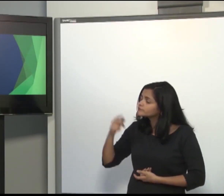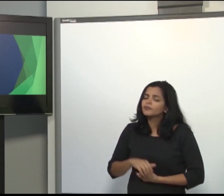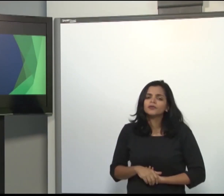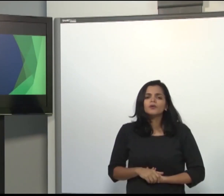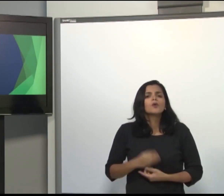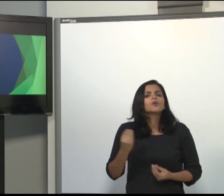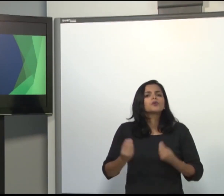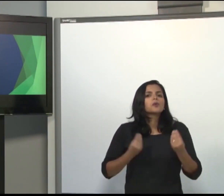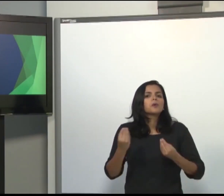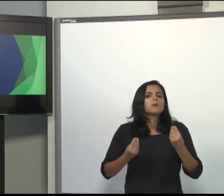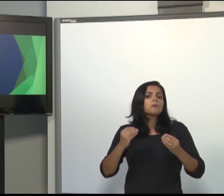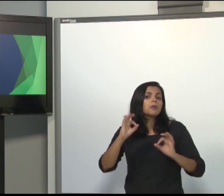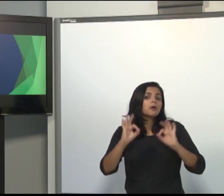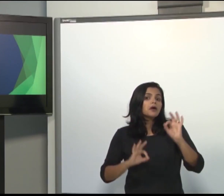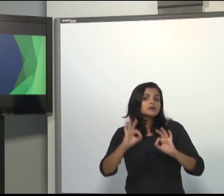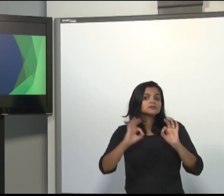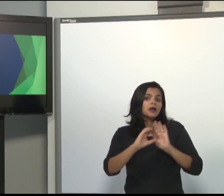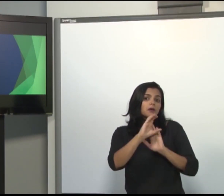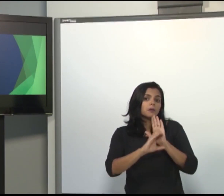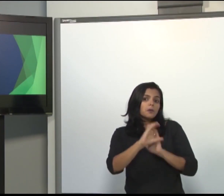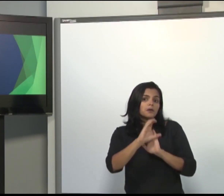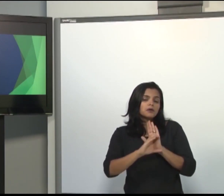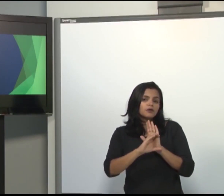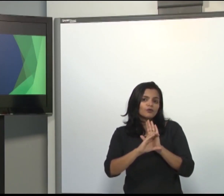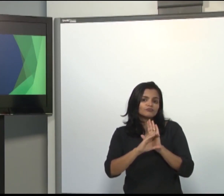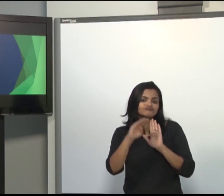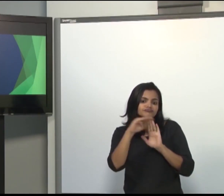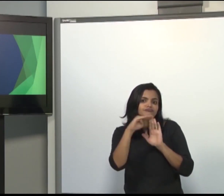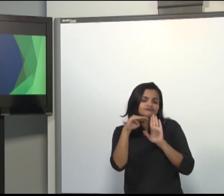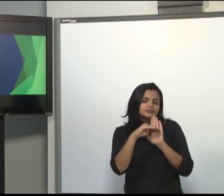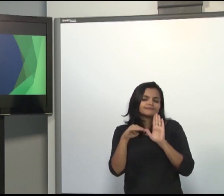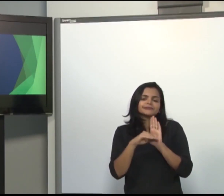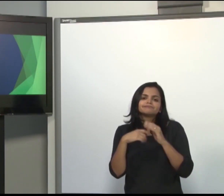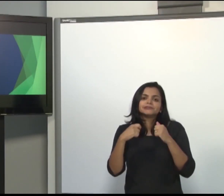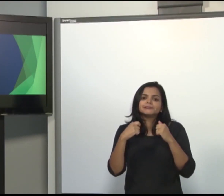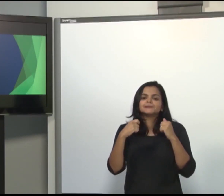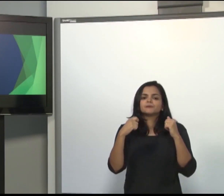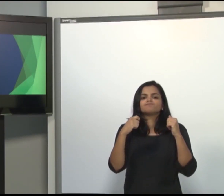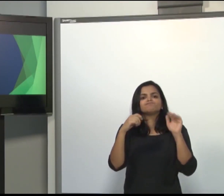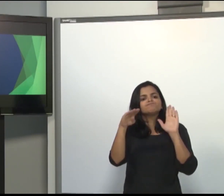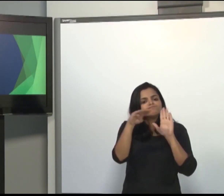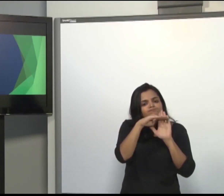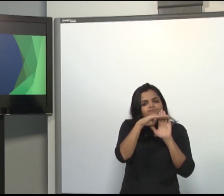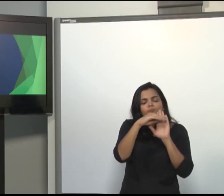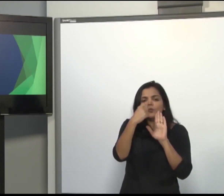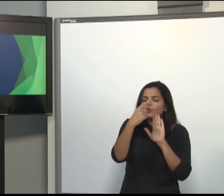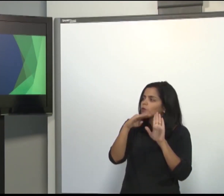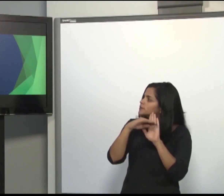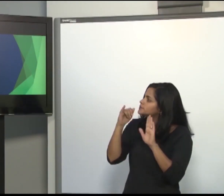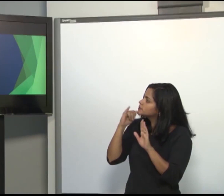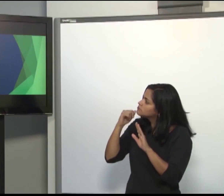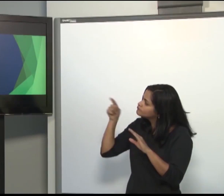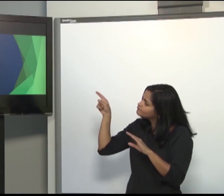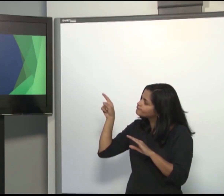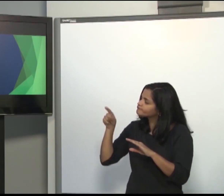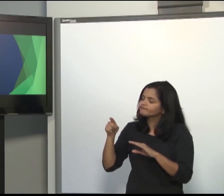Vejam, como organizar a grade curricular? Quais os conteúdos? Vejam ali, por